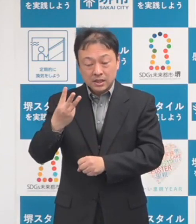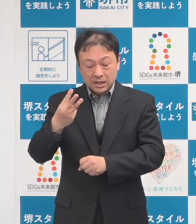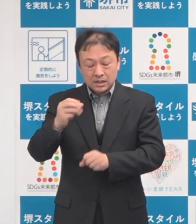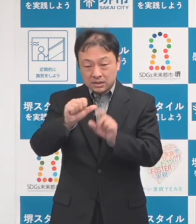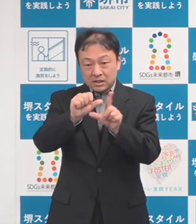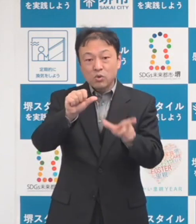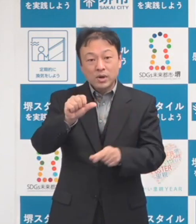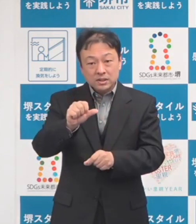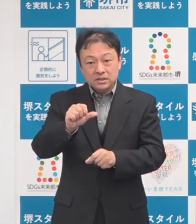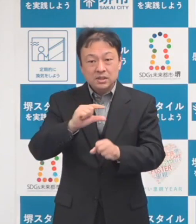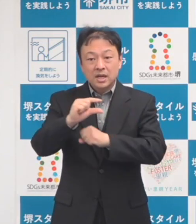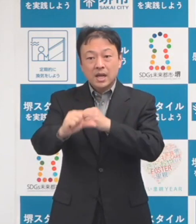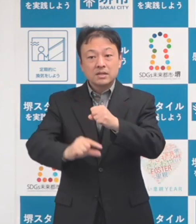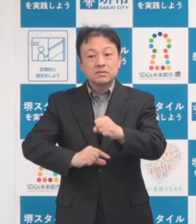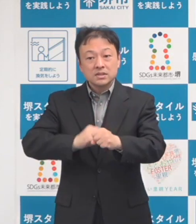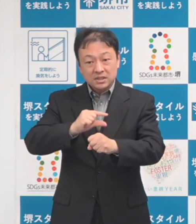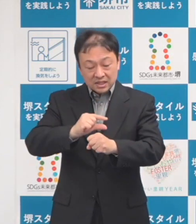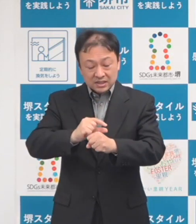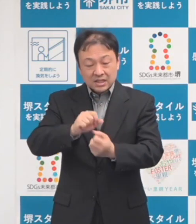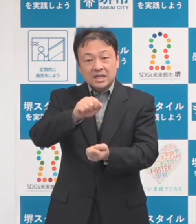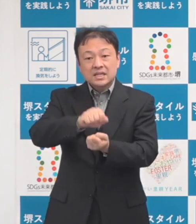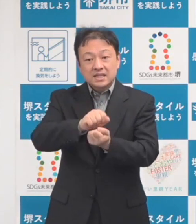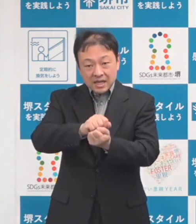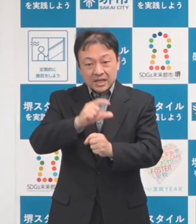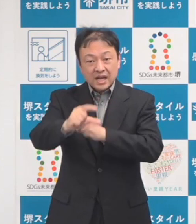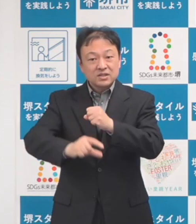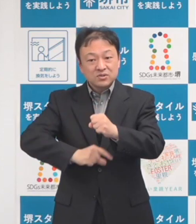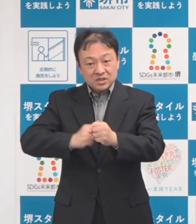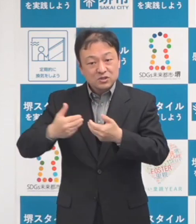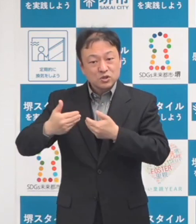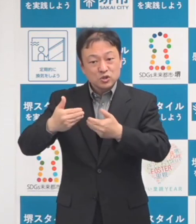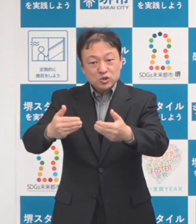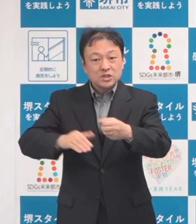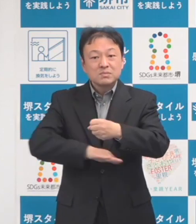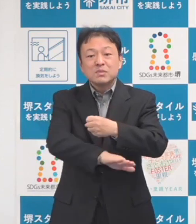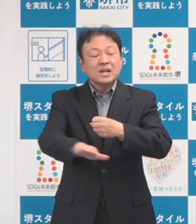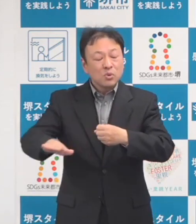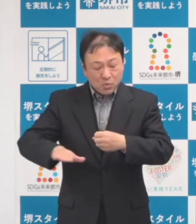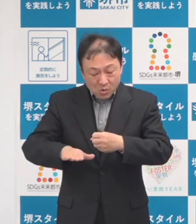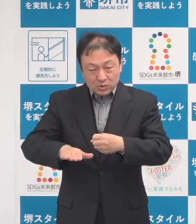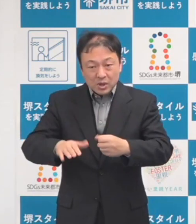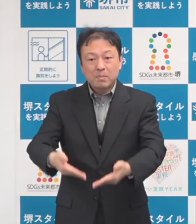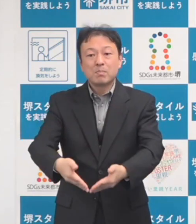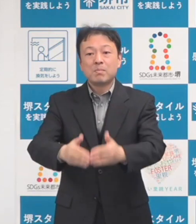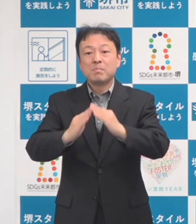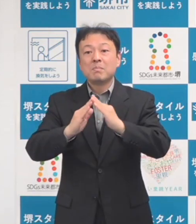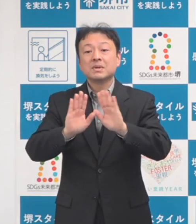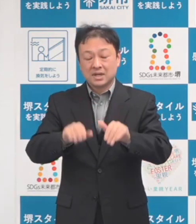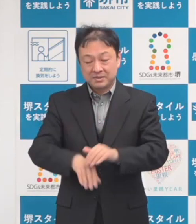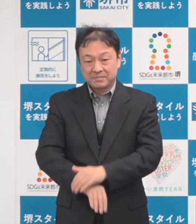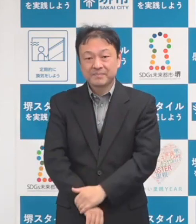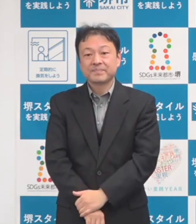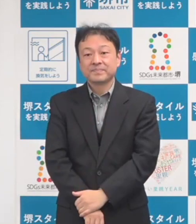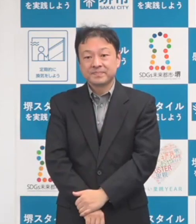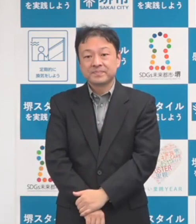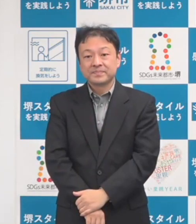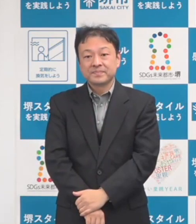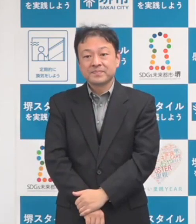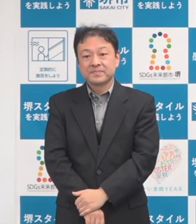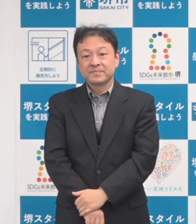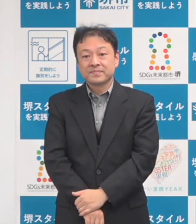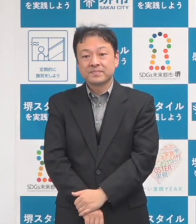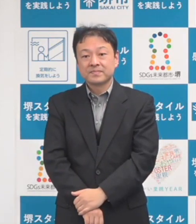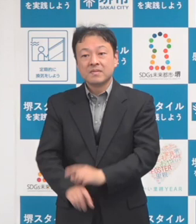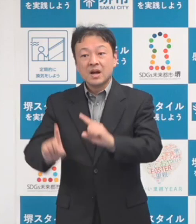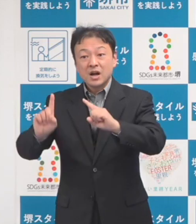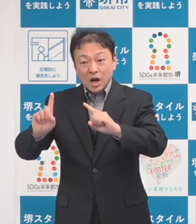SDGs 堺 SDGs 推進プラットフォームという組織を設立をいたしました。これは公